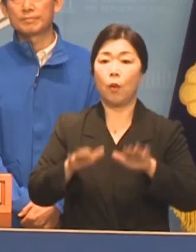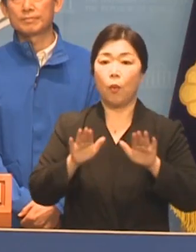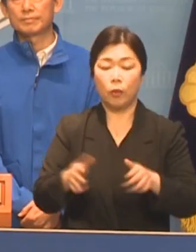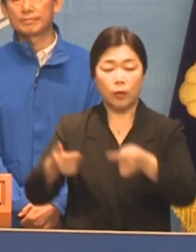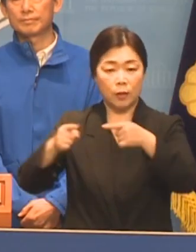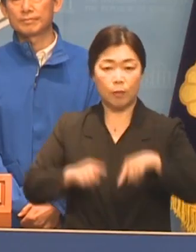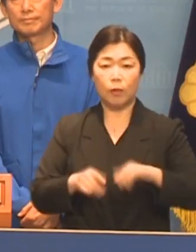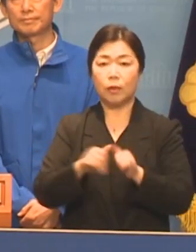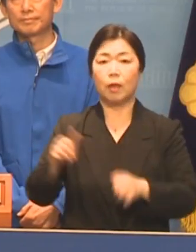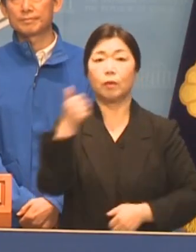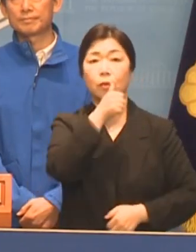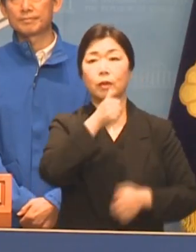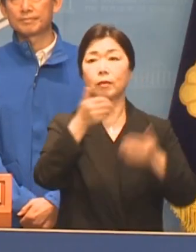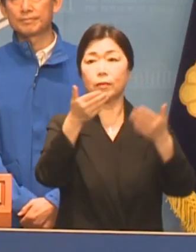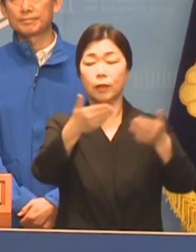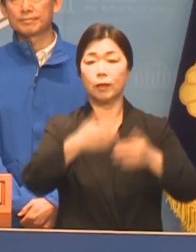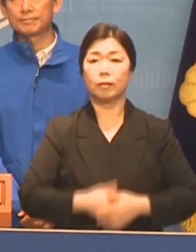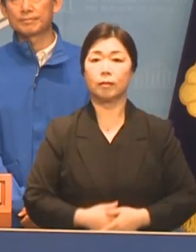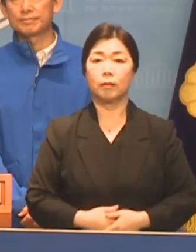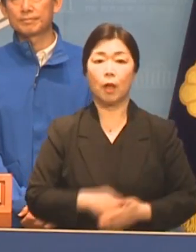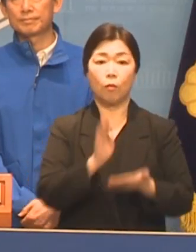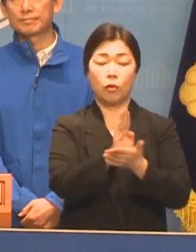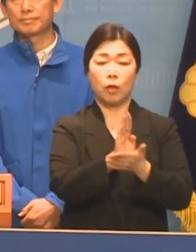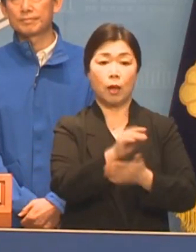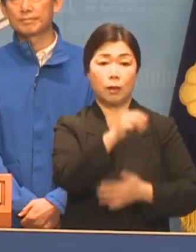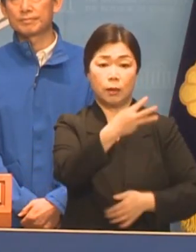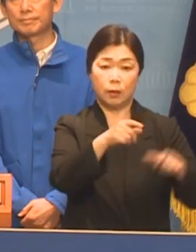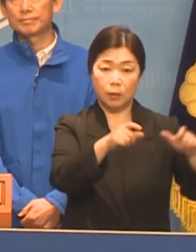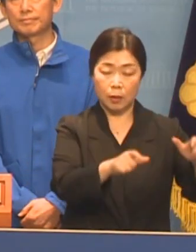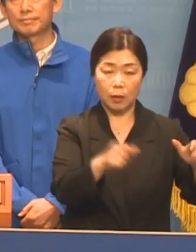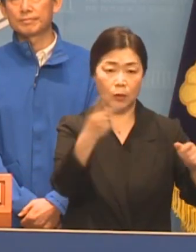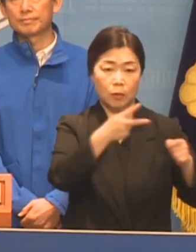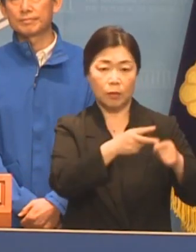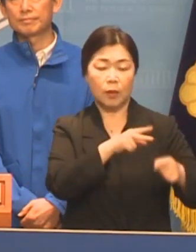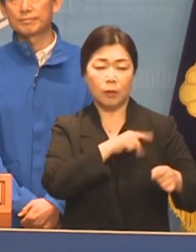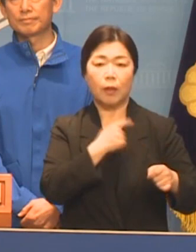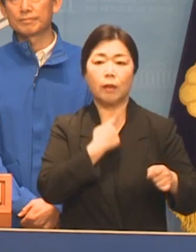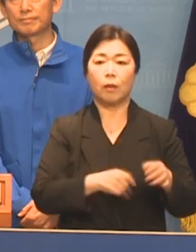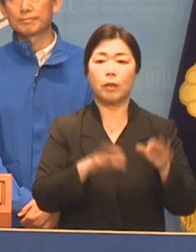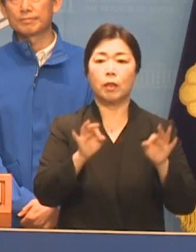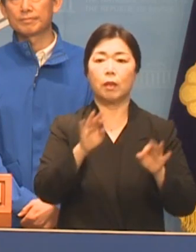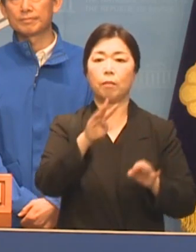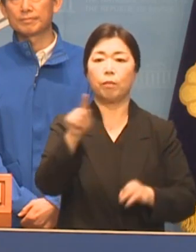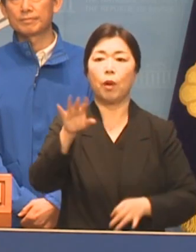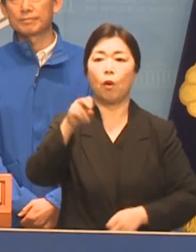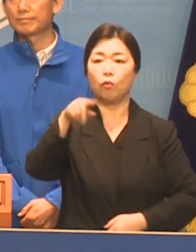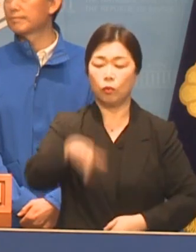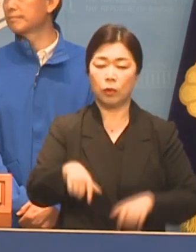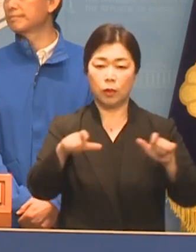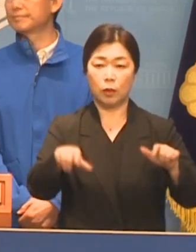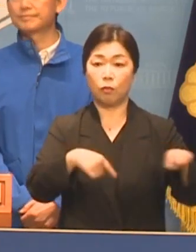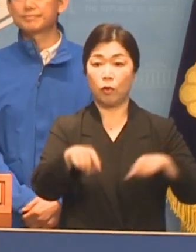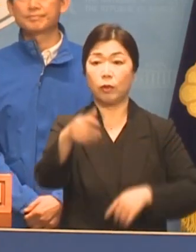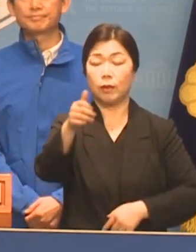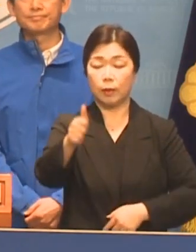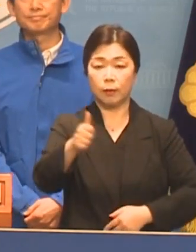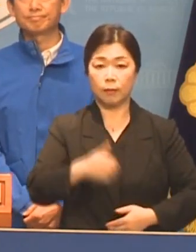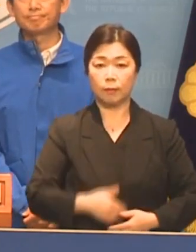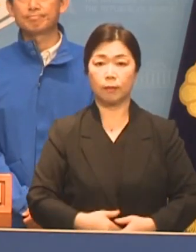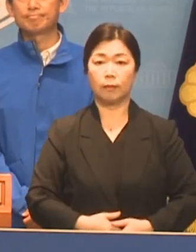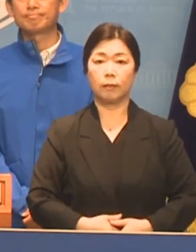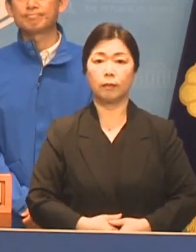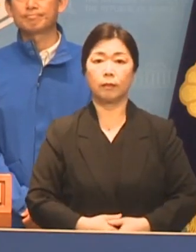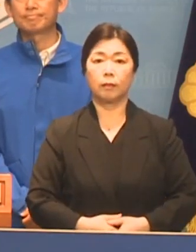참석자를 소개해드리겠습니다. 분당구 울에서 재선을 역임한 김병욱 지역위원장입니다.